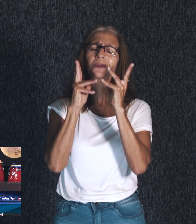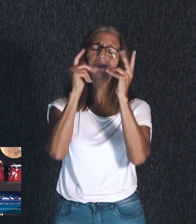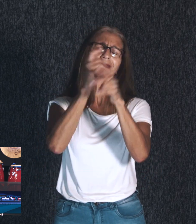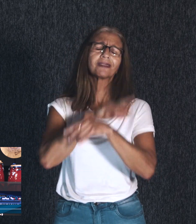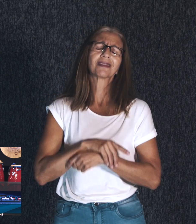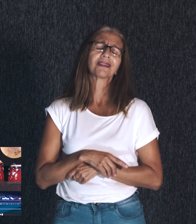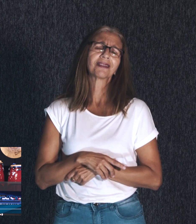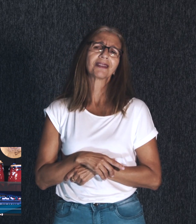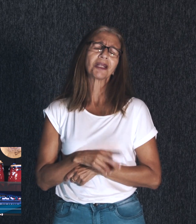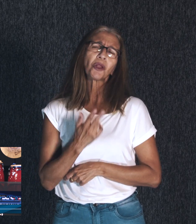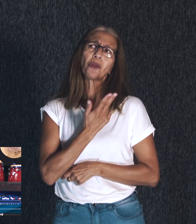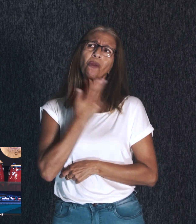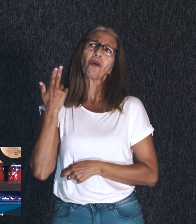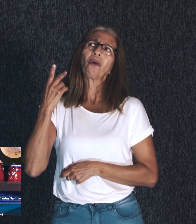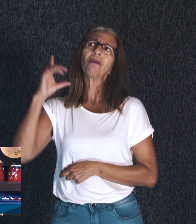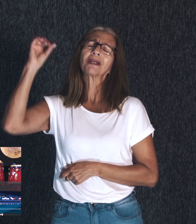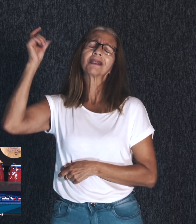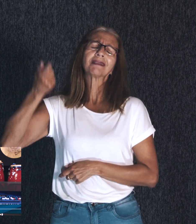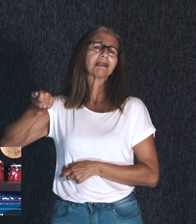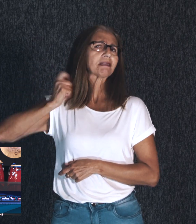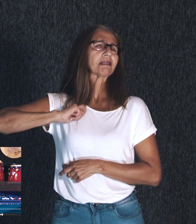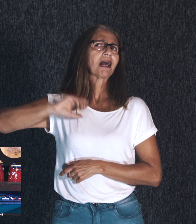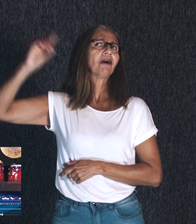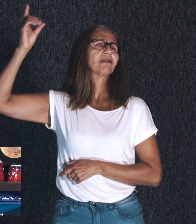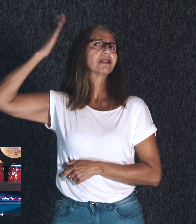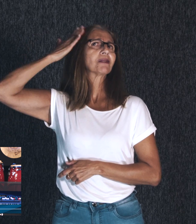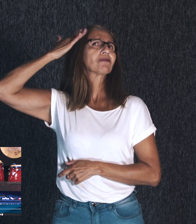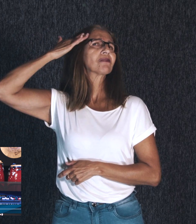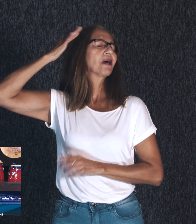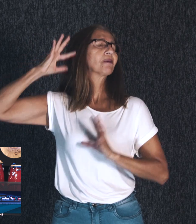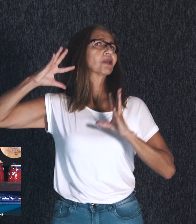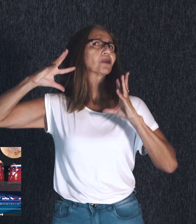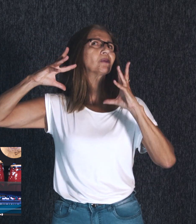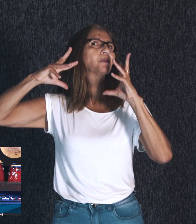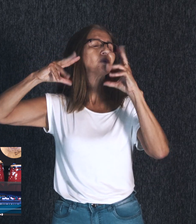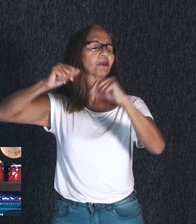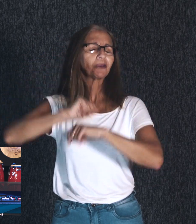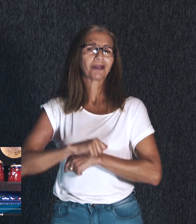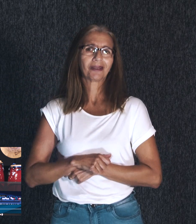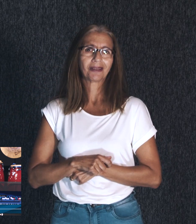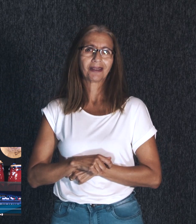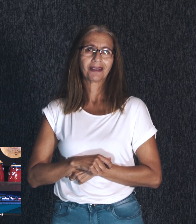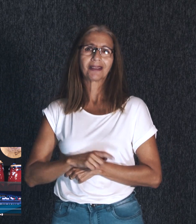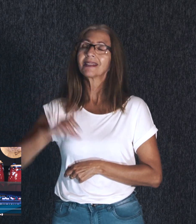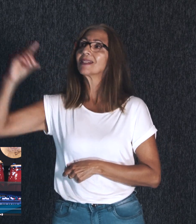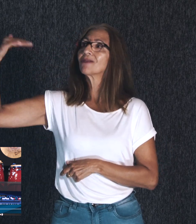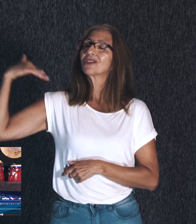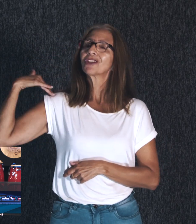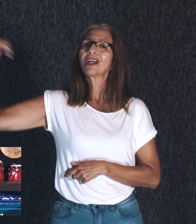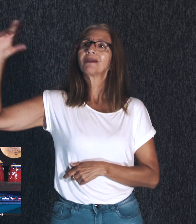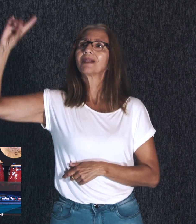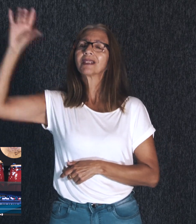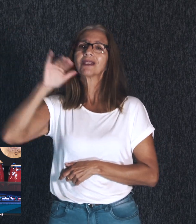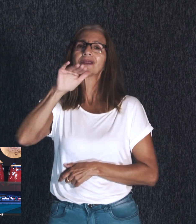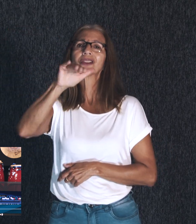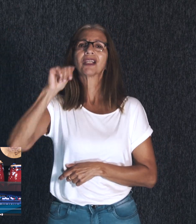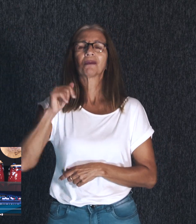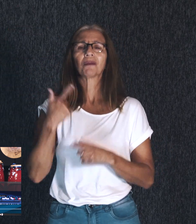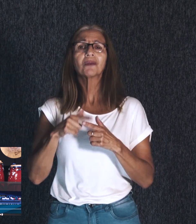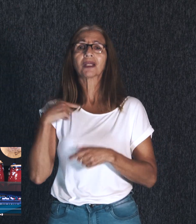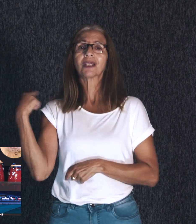conhece. E Ele nos chama pelo nosso nome. Ele nos chama porque nós somos ovelhas